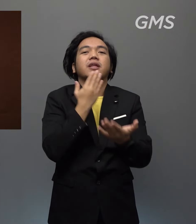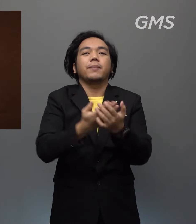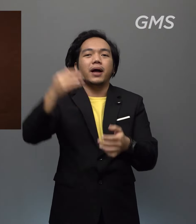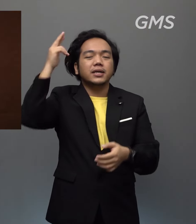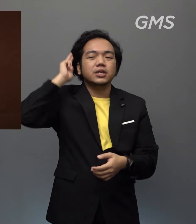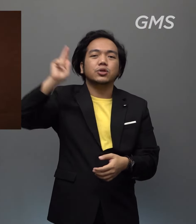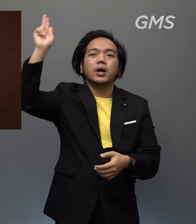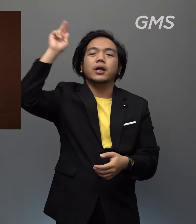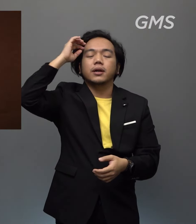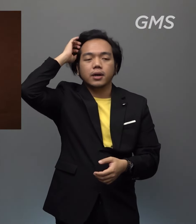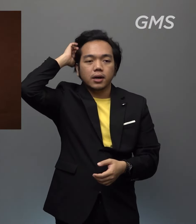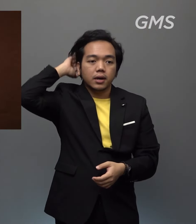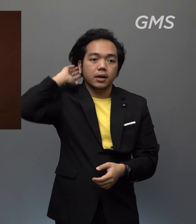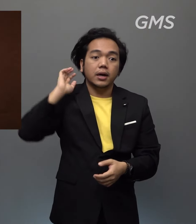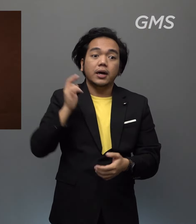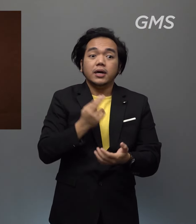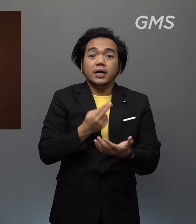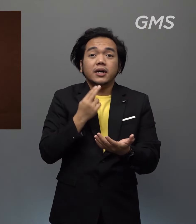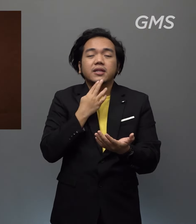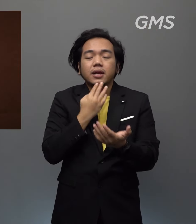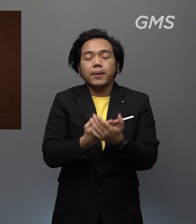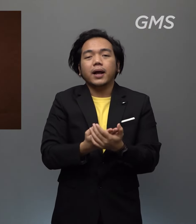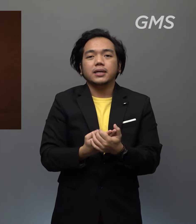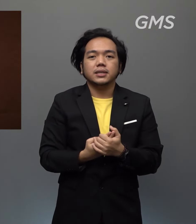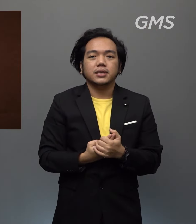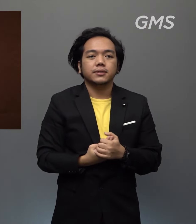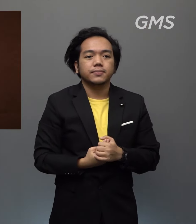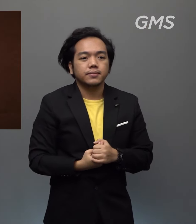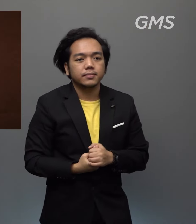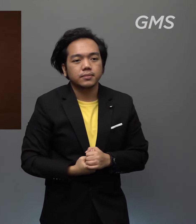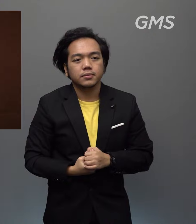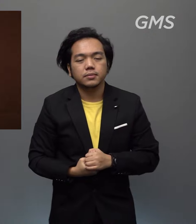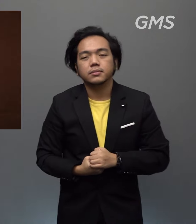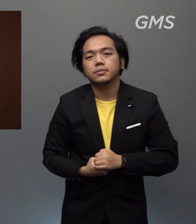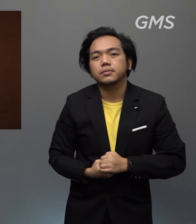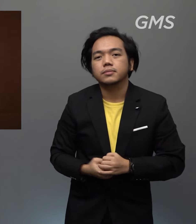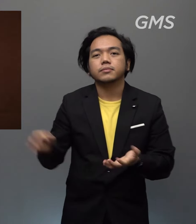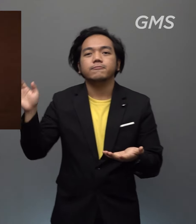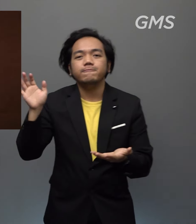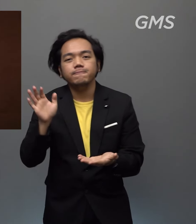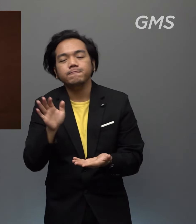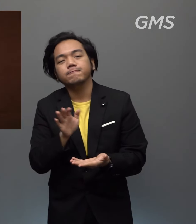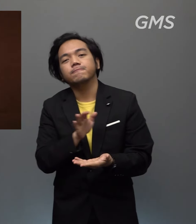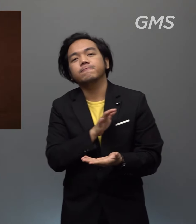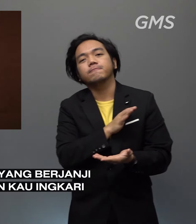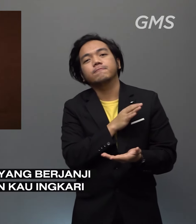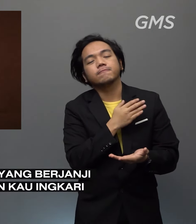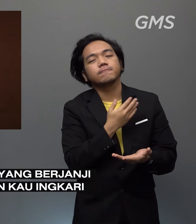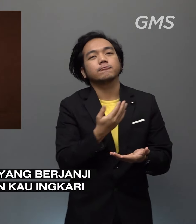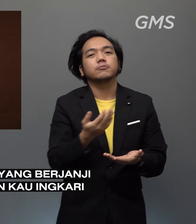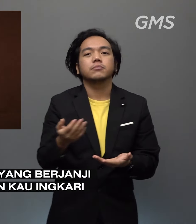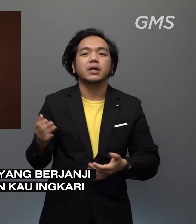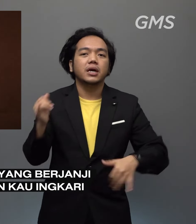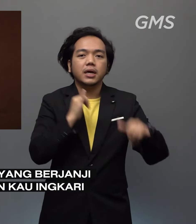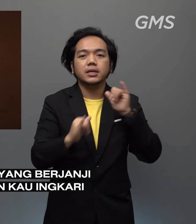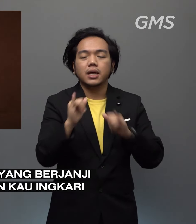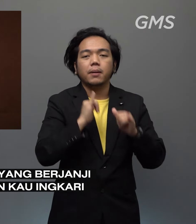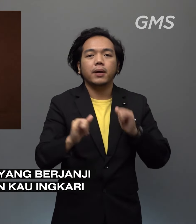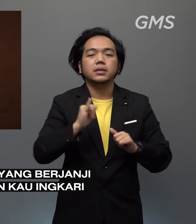ya Tuhan. Unimakana matakasyana marana kaya mayarana mayarana kaya rana. Sama-sama